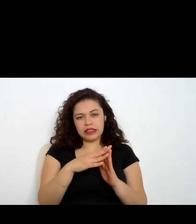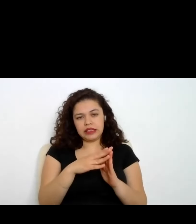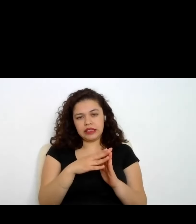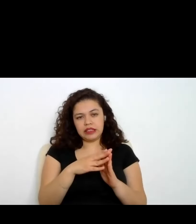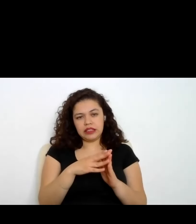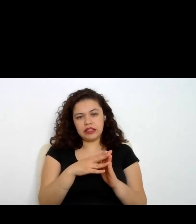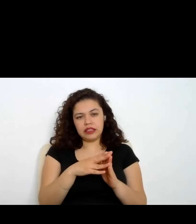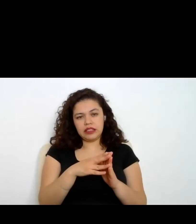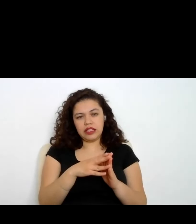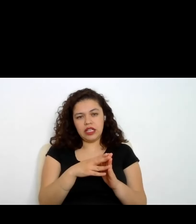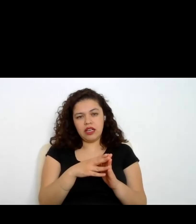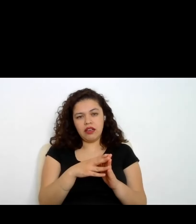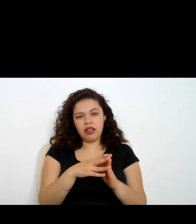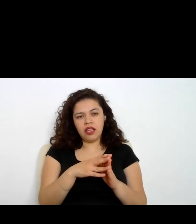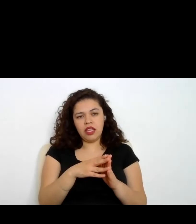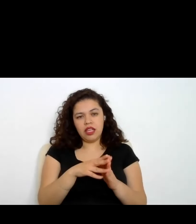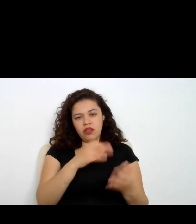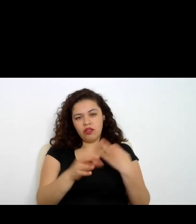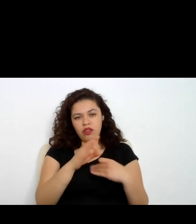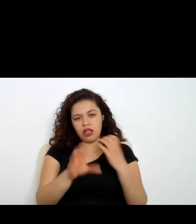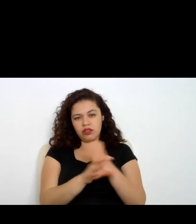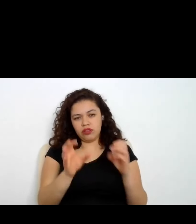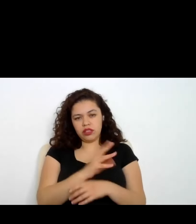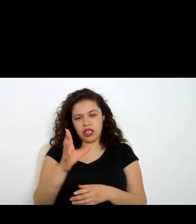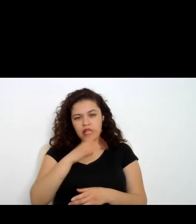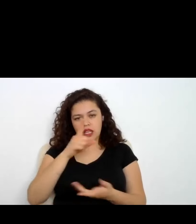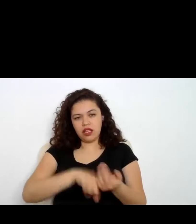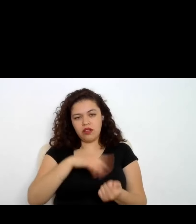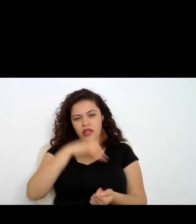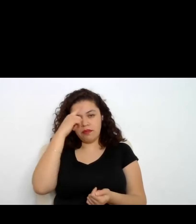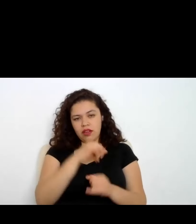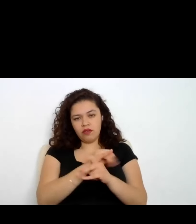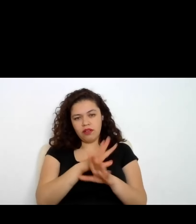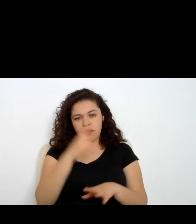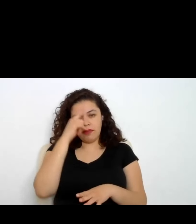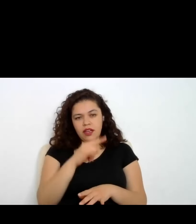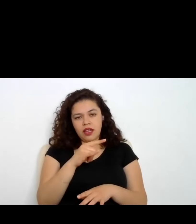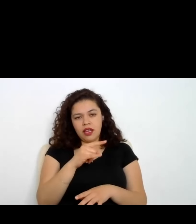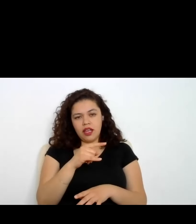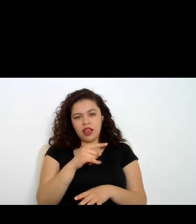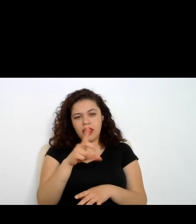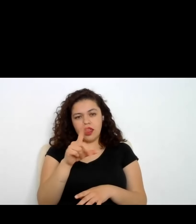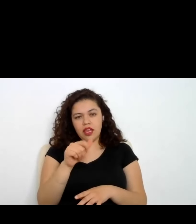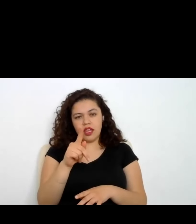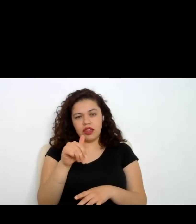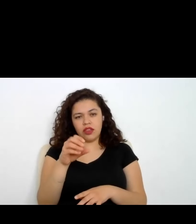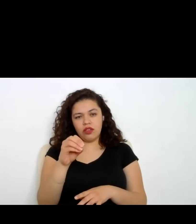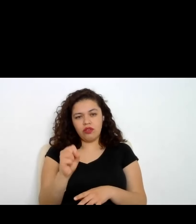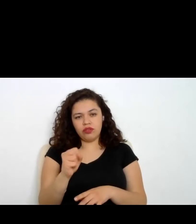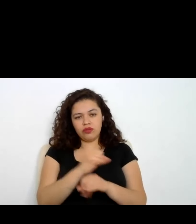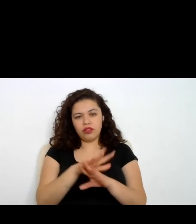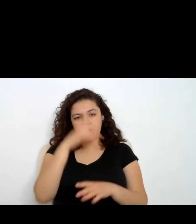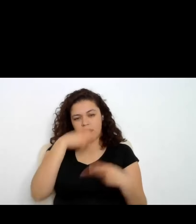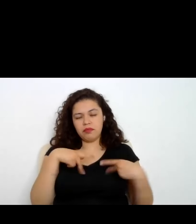importante de esta definición que tomemos en cuenta que se trata de datos de personas físicas y no confundamos cuando